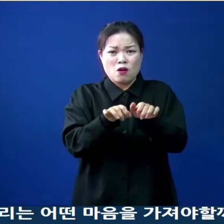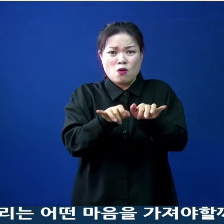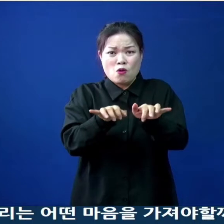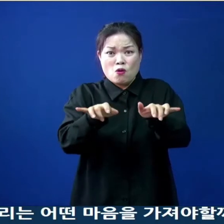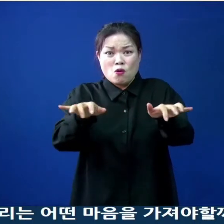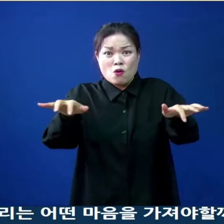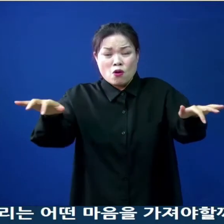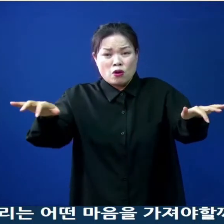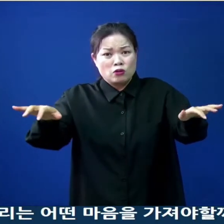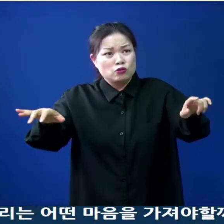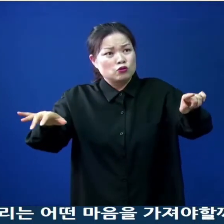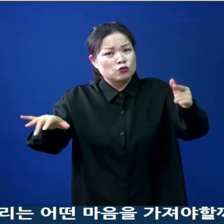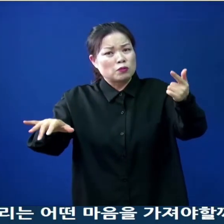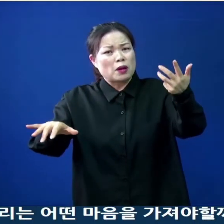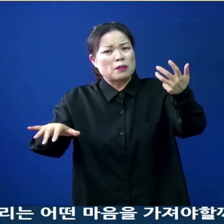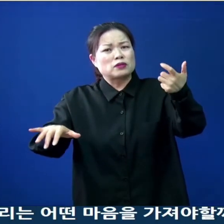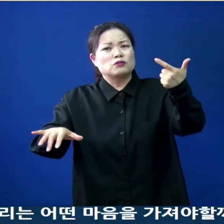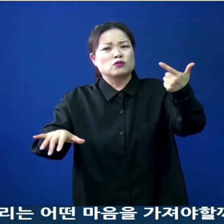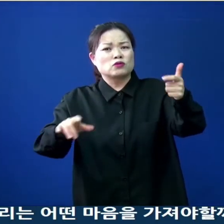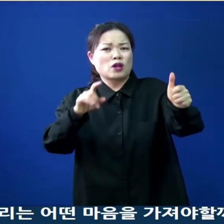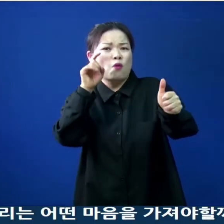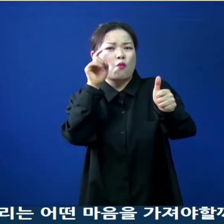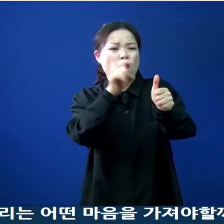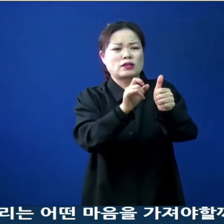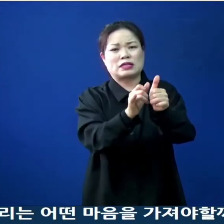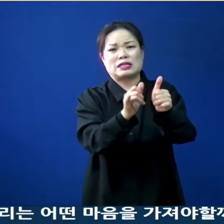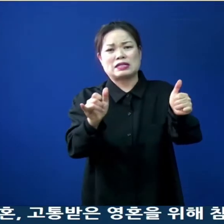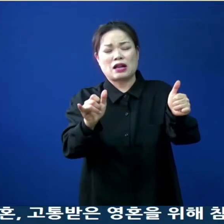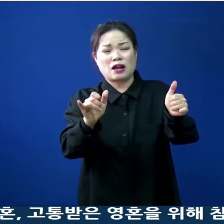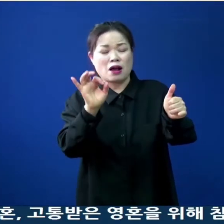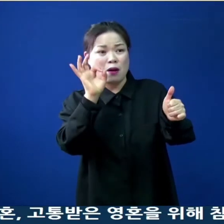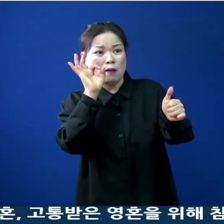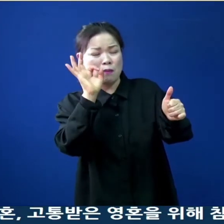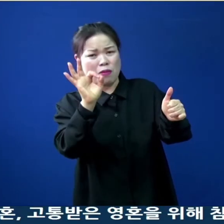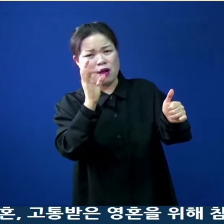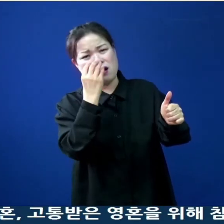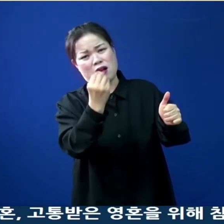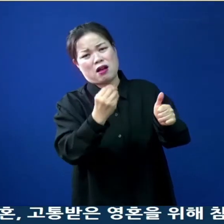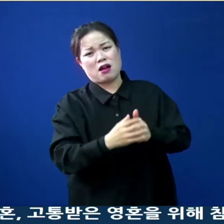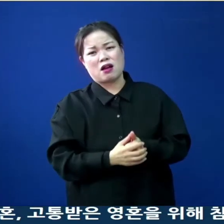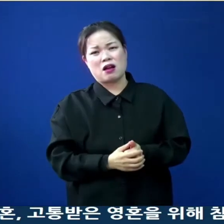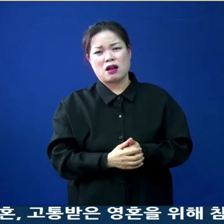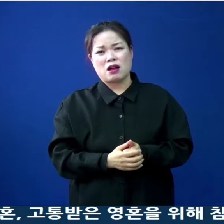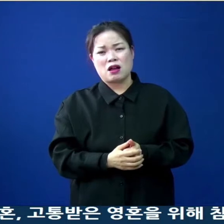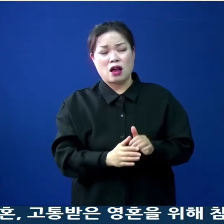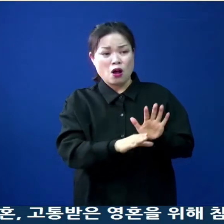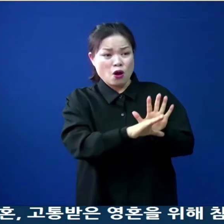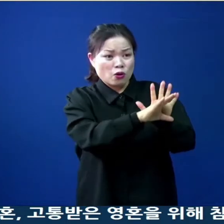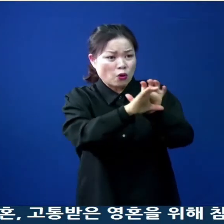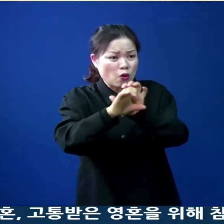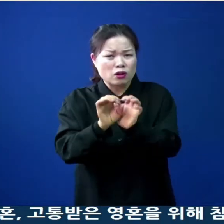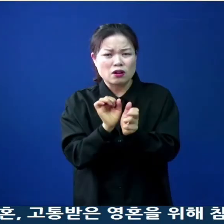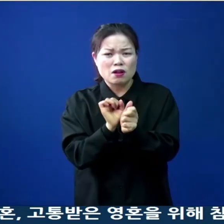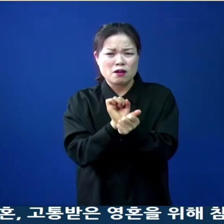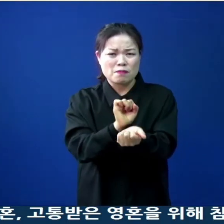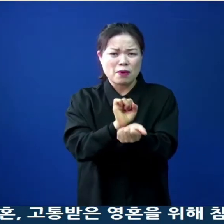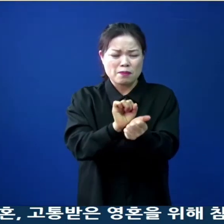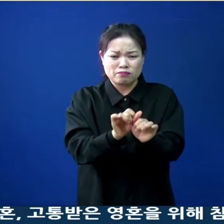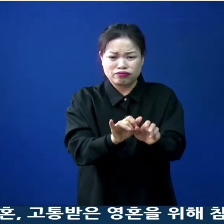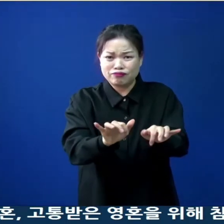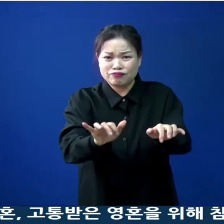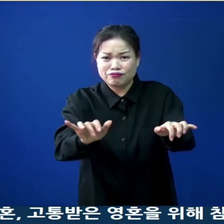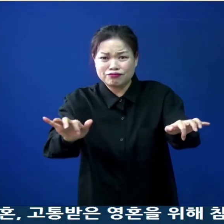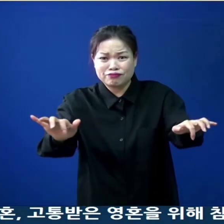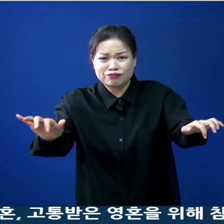해도 686명이라는 확진자 수를 제가 보고 왔습니다. 여러분, 코로나 바이러스는 단지